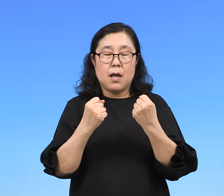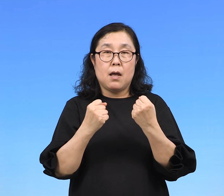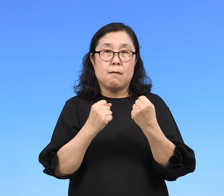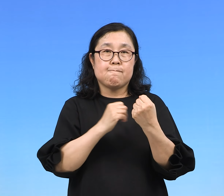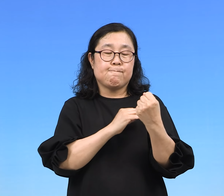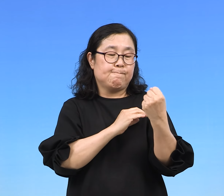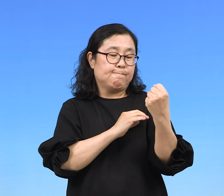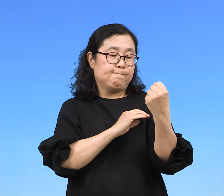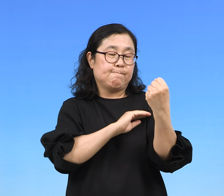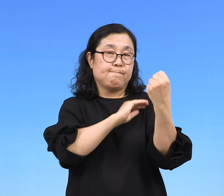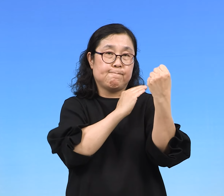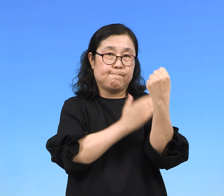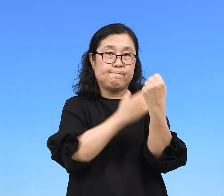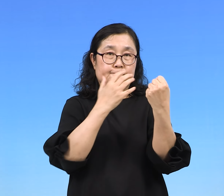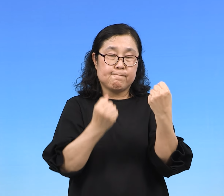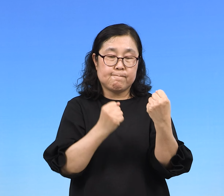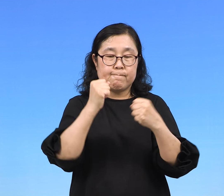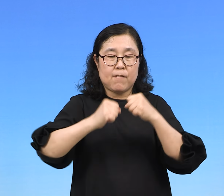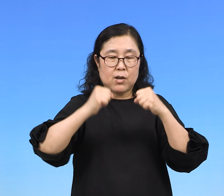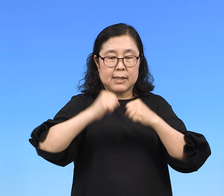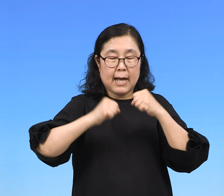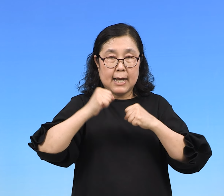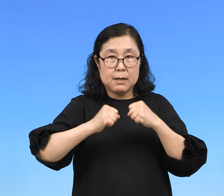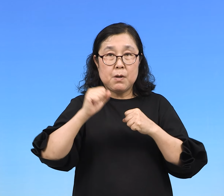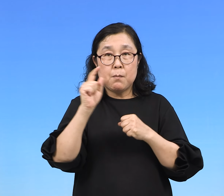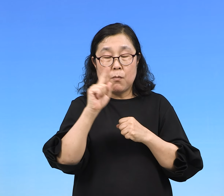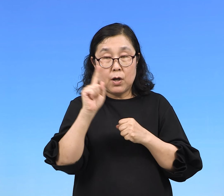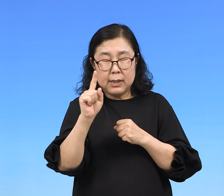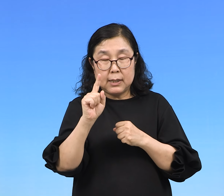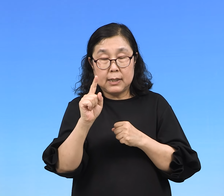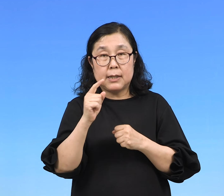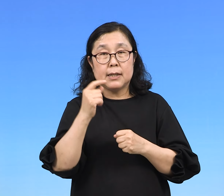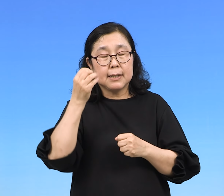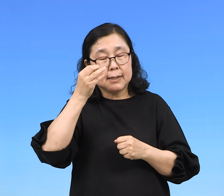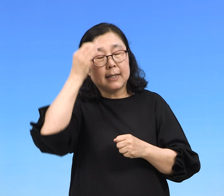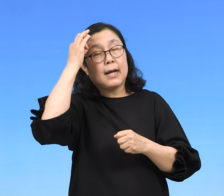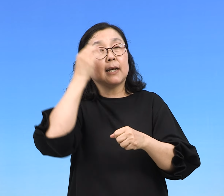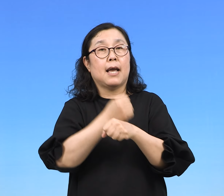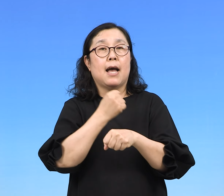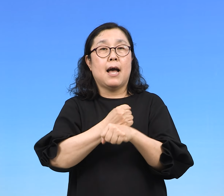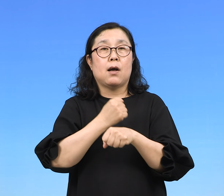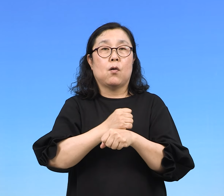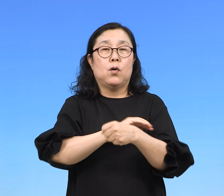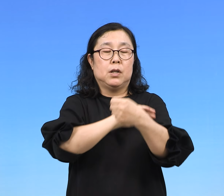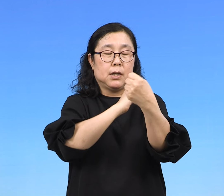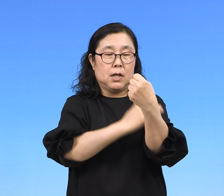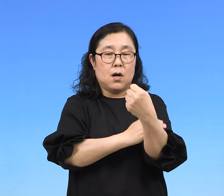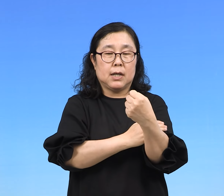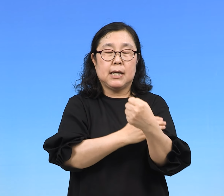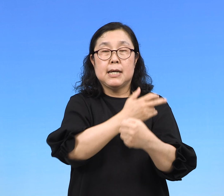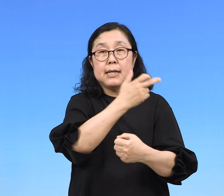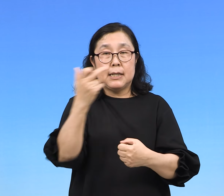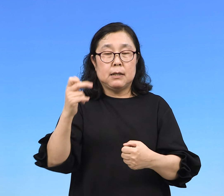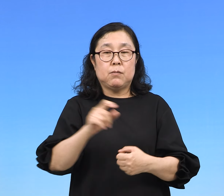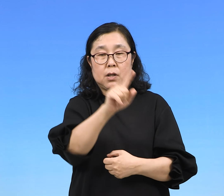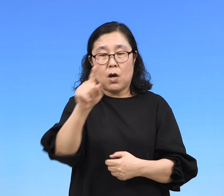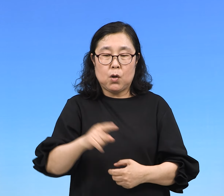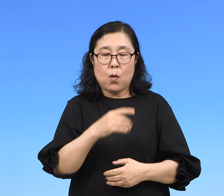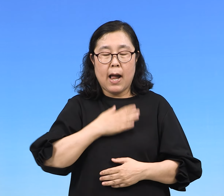따라 믿는 우리에게 베푸신 능력의 지극히 크심을 너희로 알게